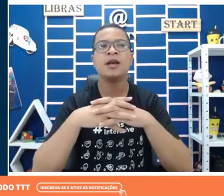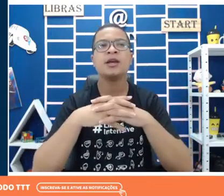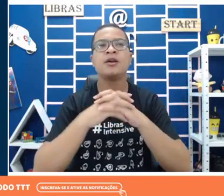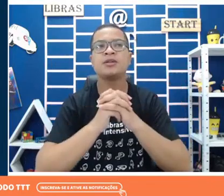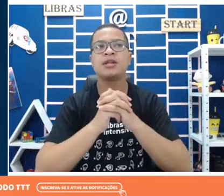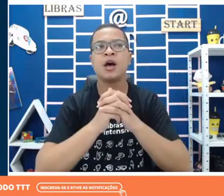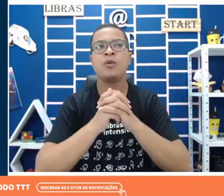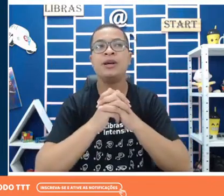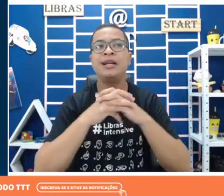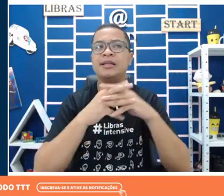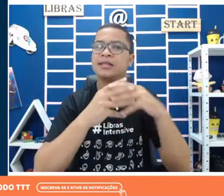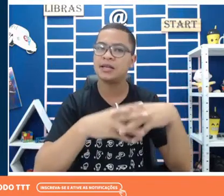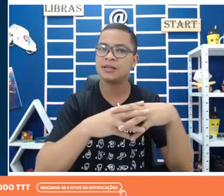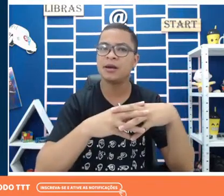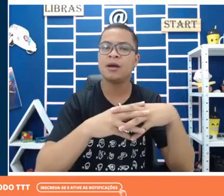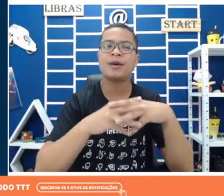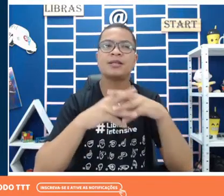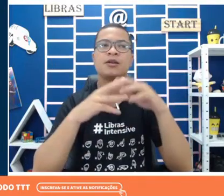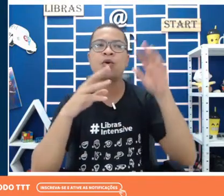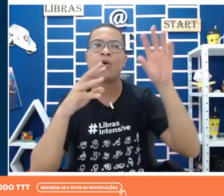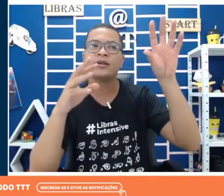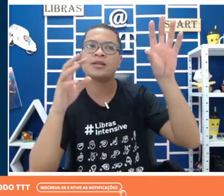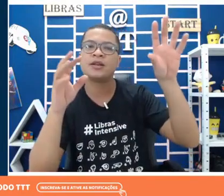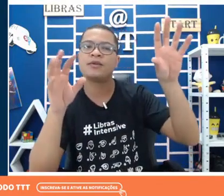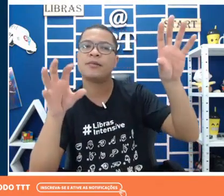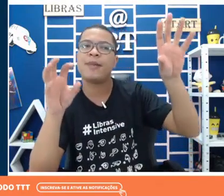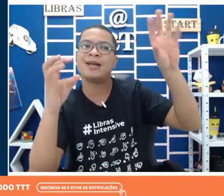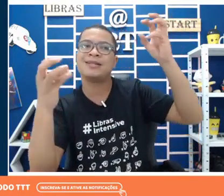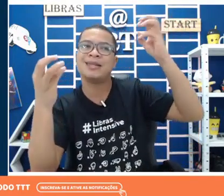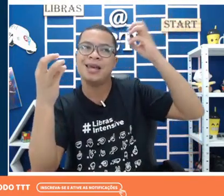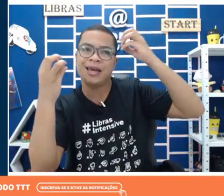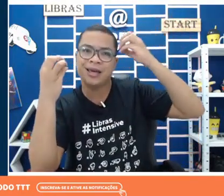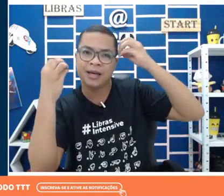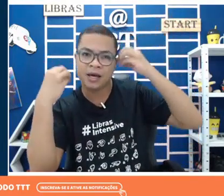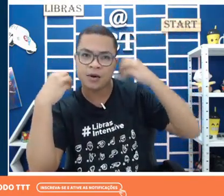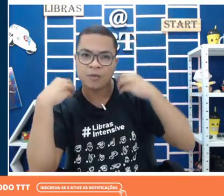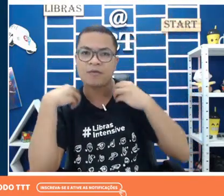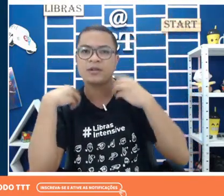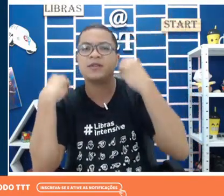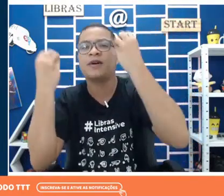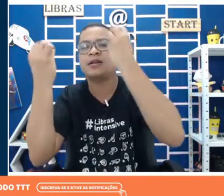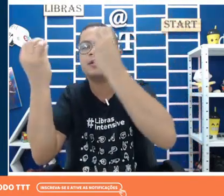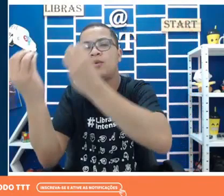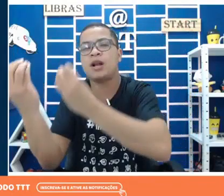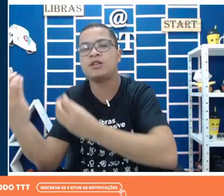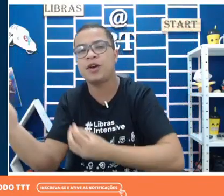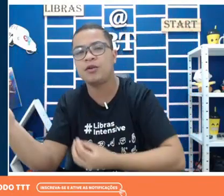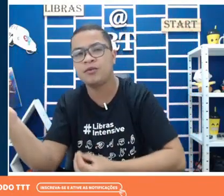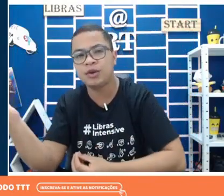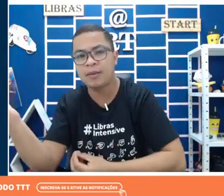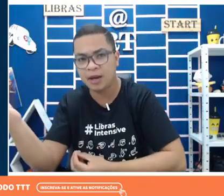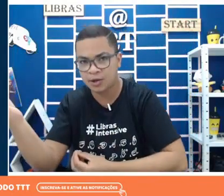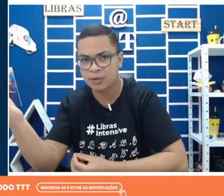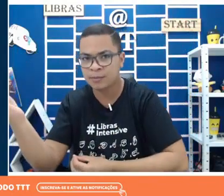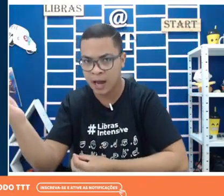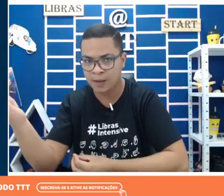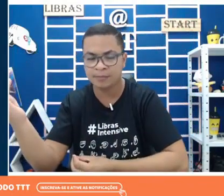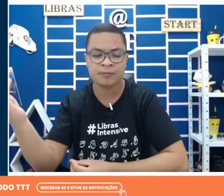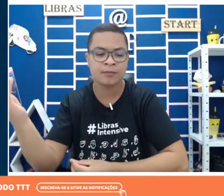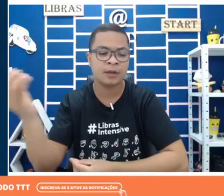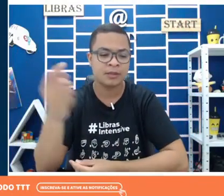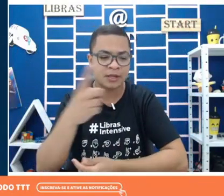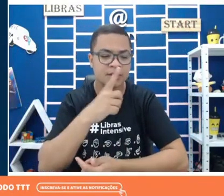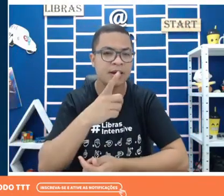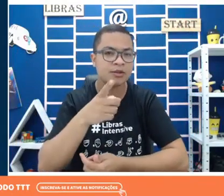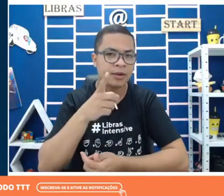específicas, que não são listas, mas são coisas que você baseiam para você fazer um classificador futuramente,